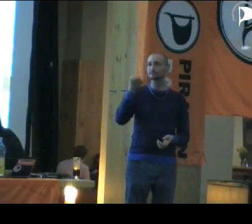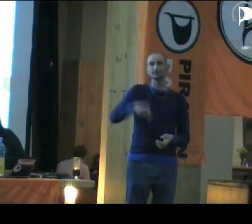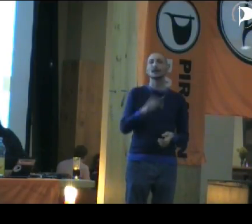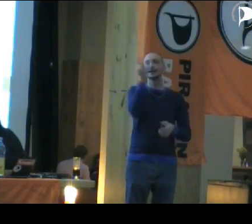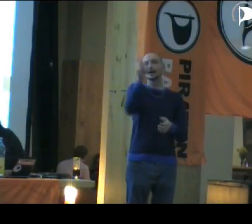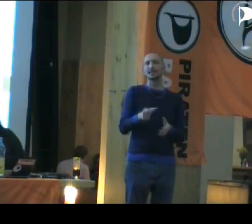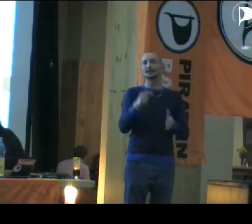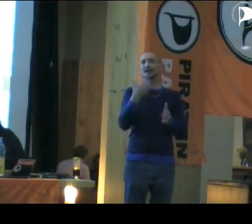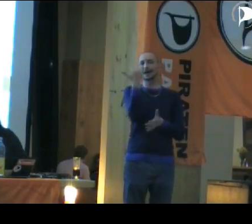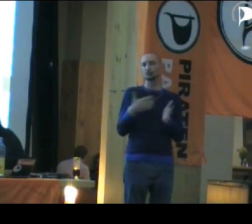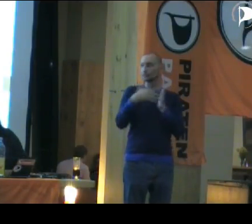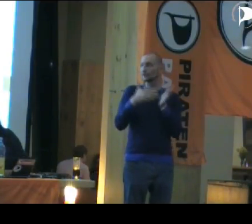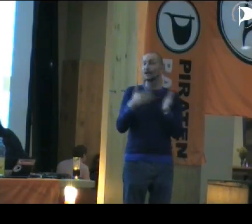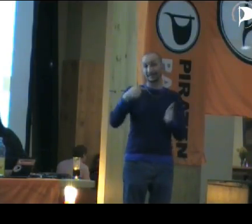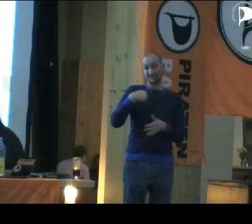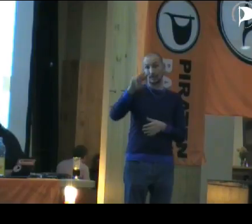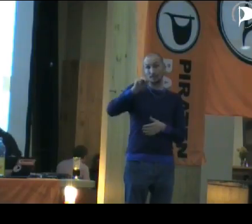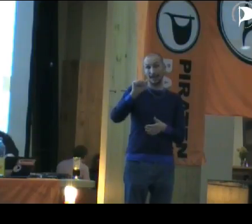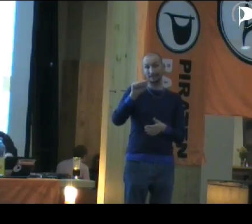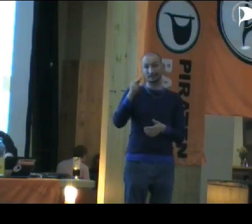ich will man hier